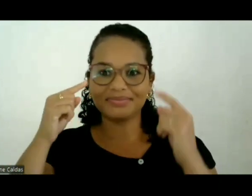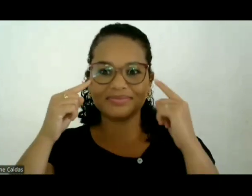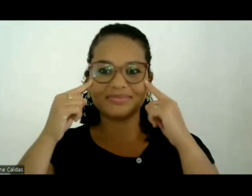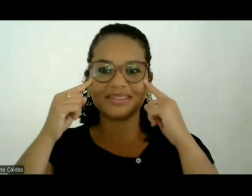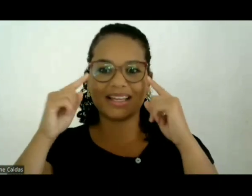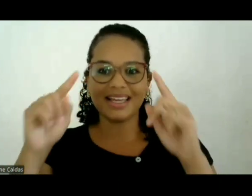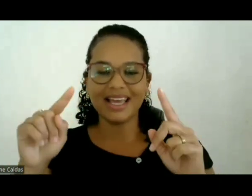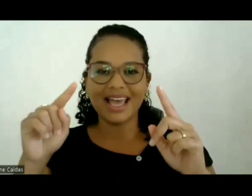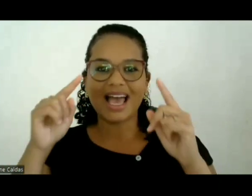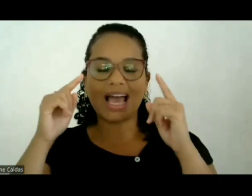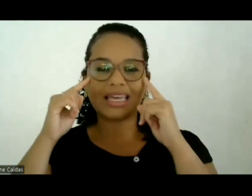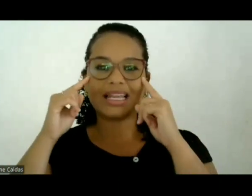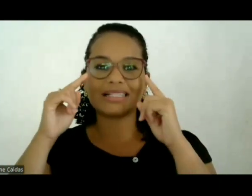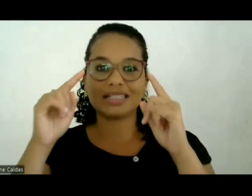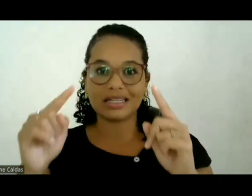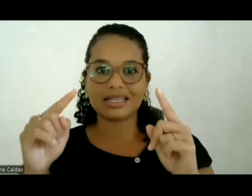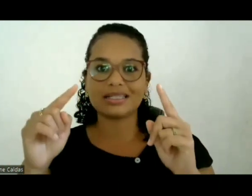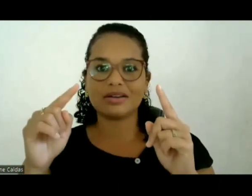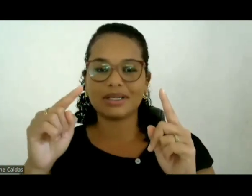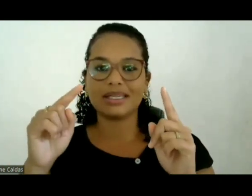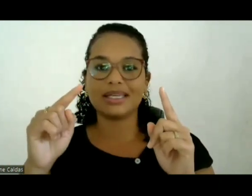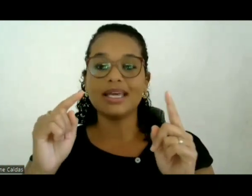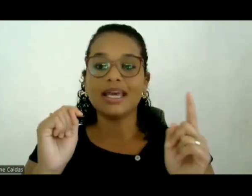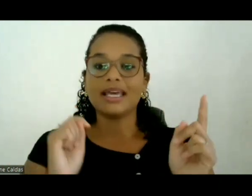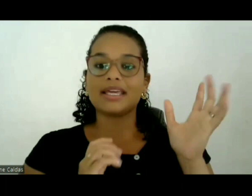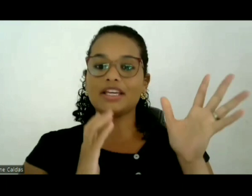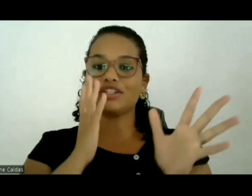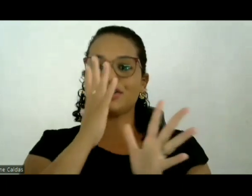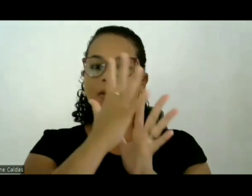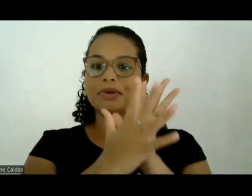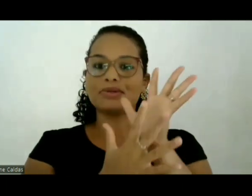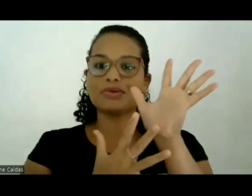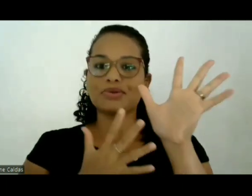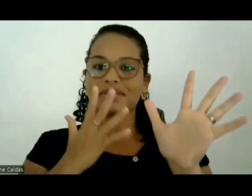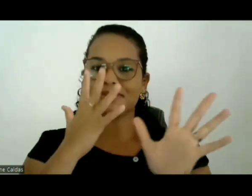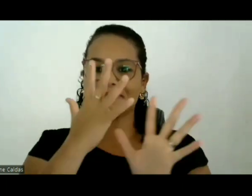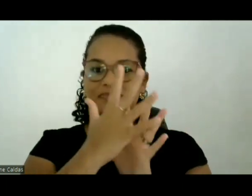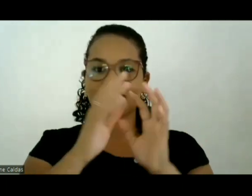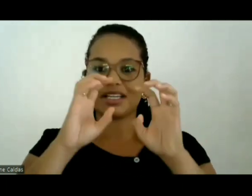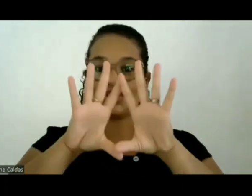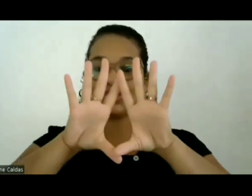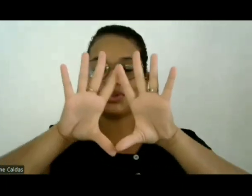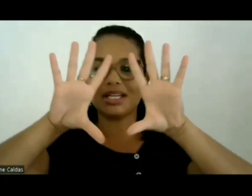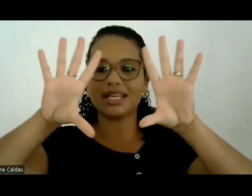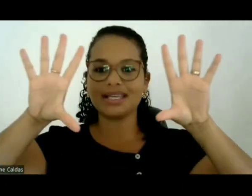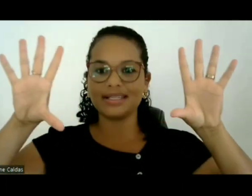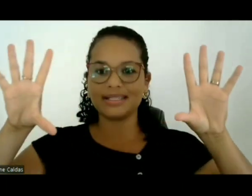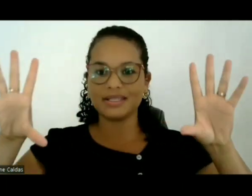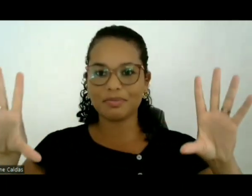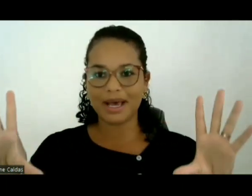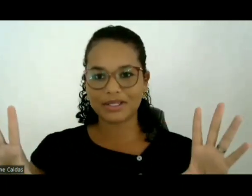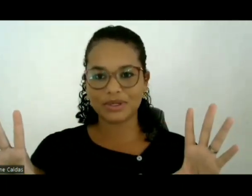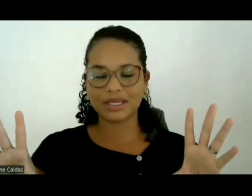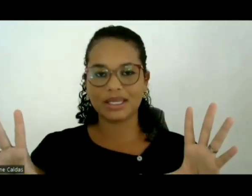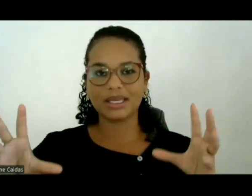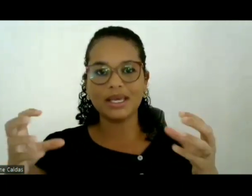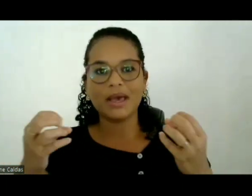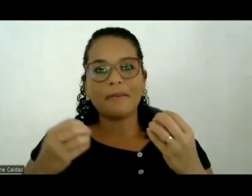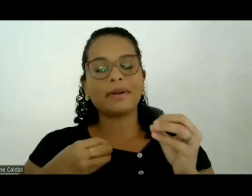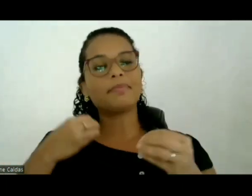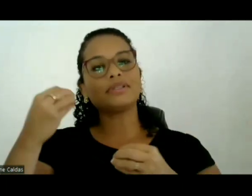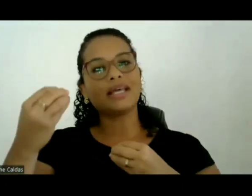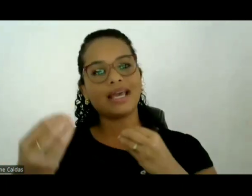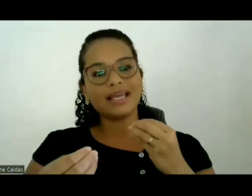capta, né? Aquela sinalização aqui, e aqui a gente reproduz. A gente utiliza esse espaço